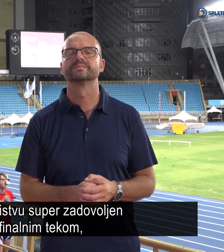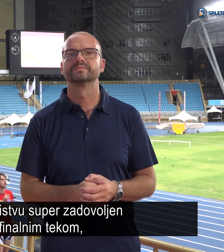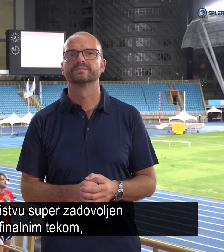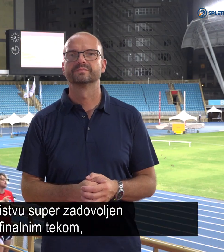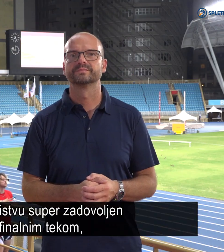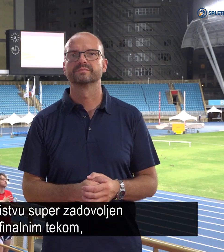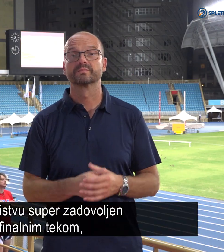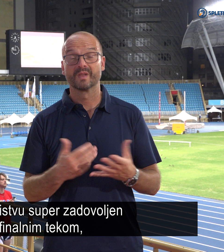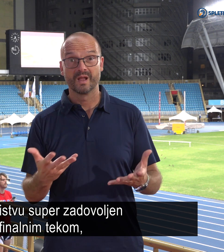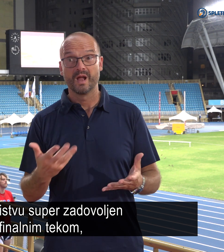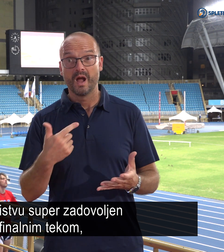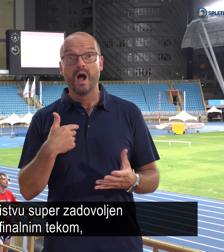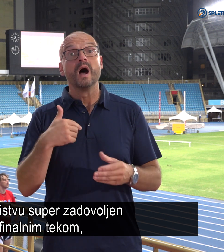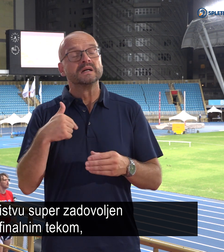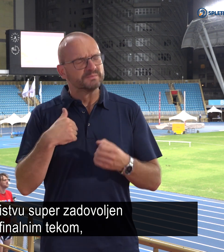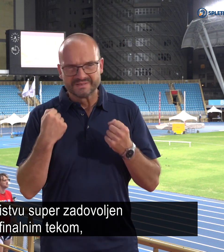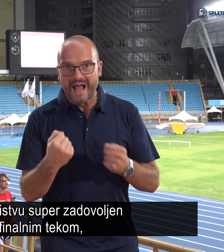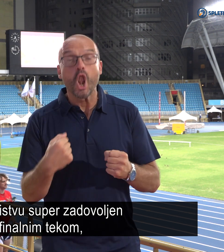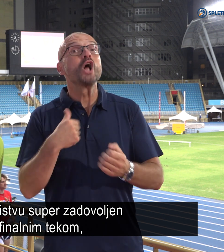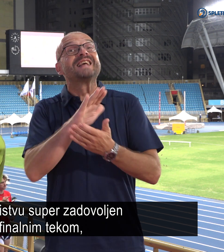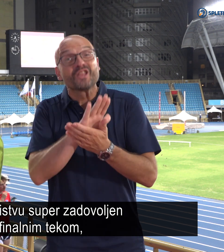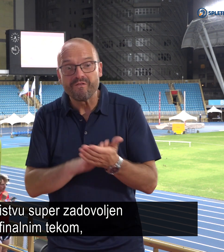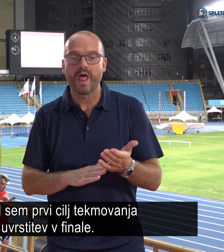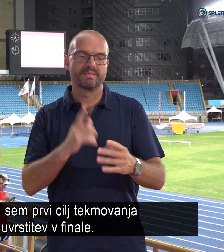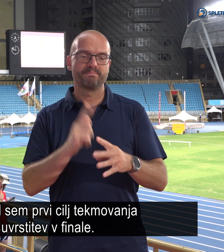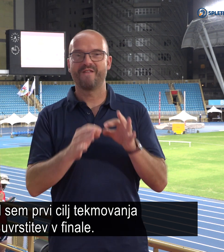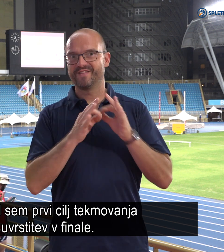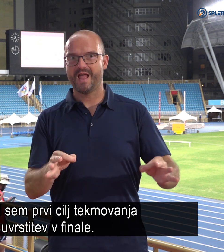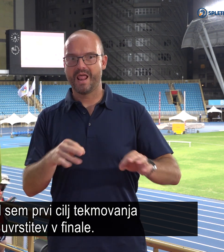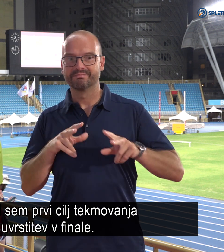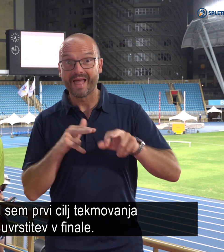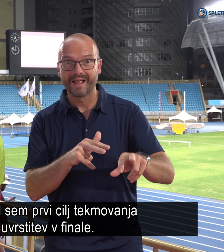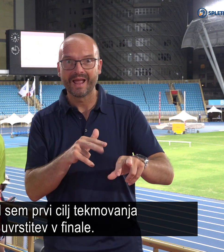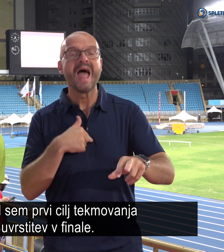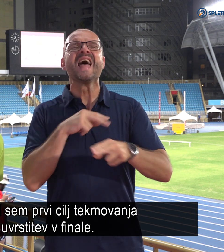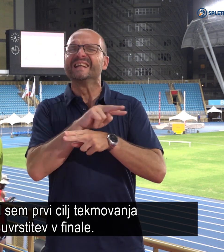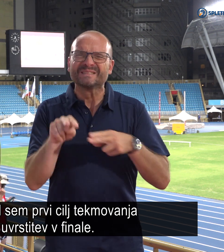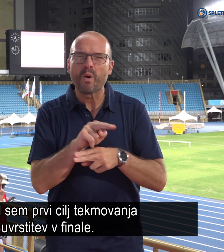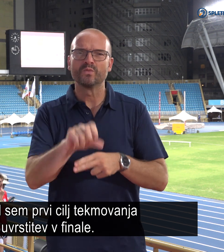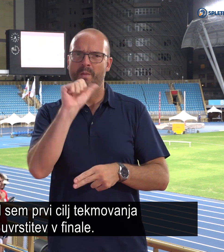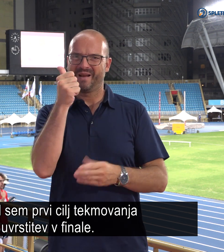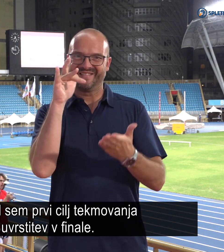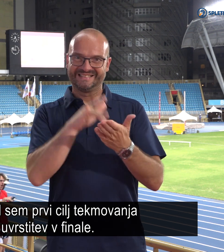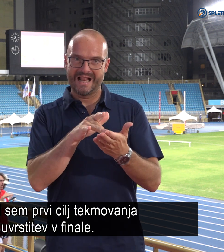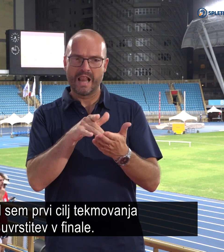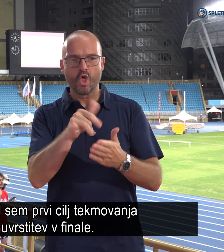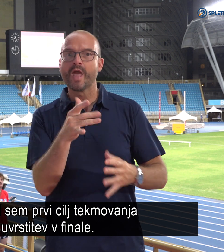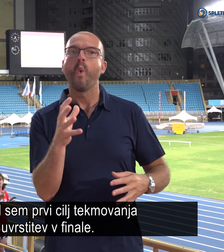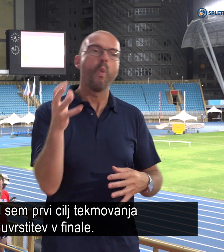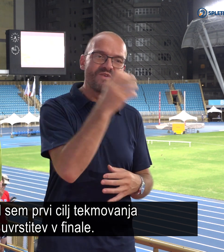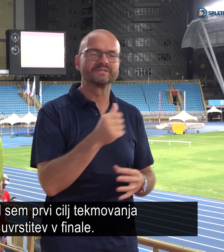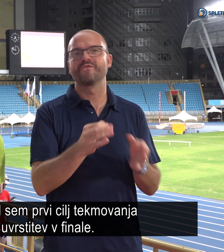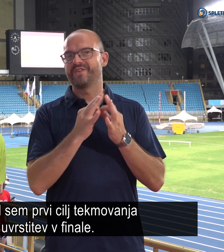Jaz sem v bistvu super zadovoljen z polfinalnim tekom, namreč izpolnil sem prvi cilj tekmovanja in to je uvrstitev v